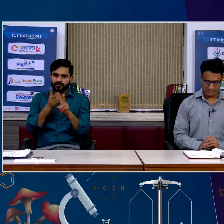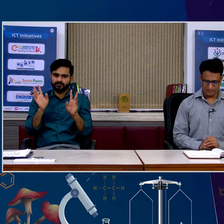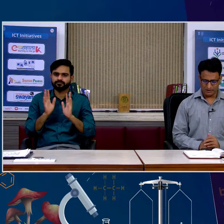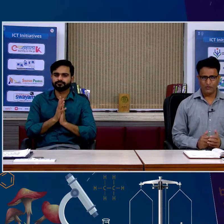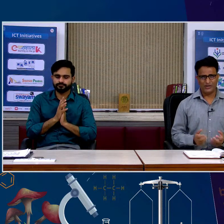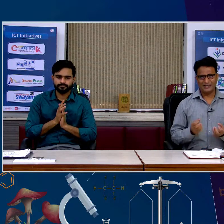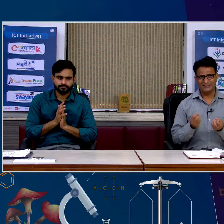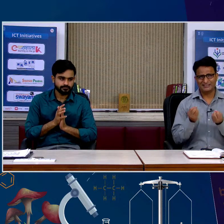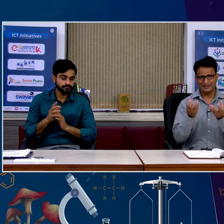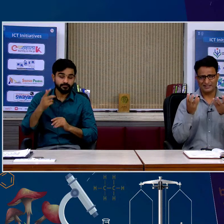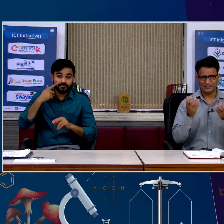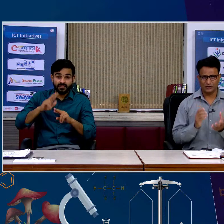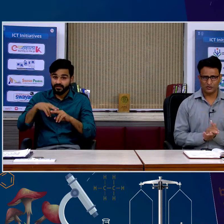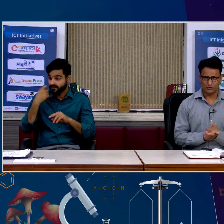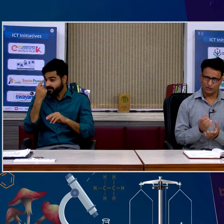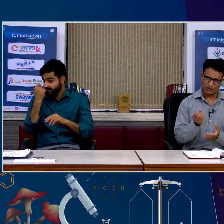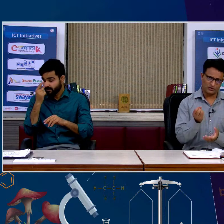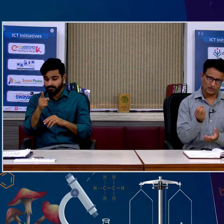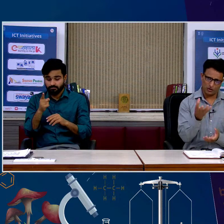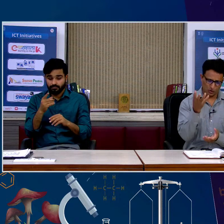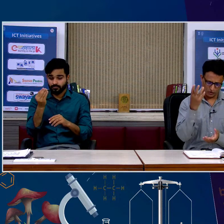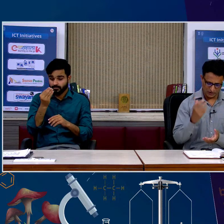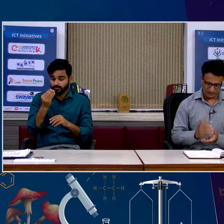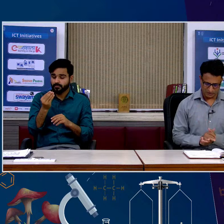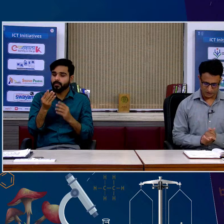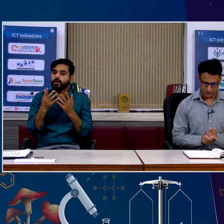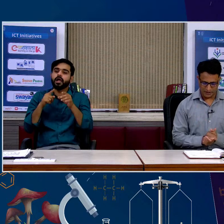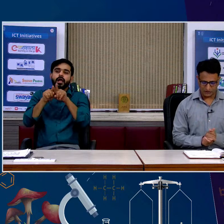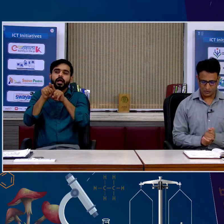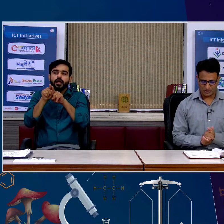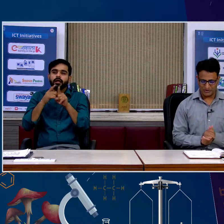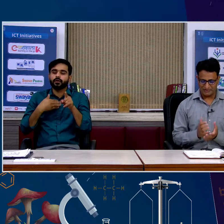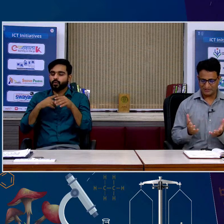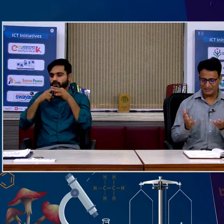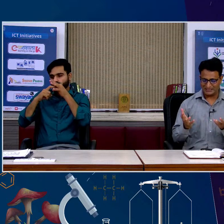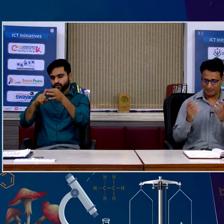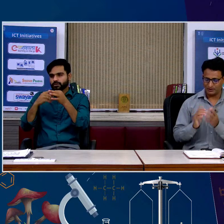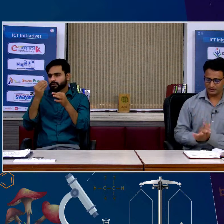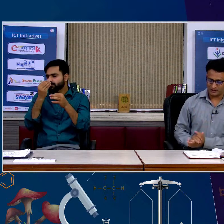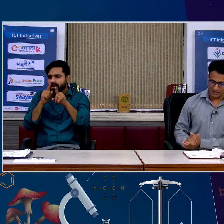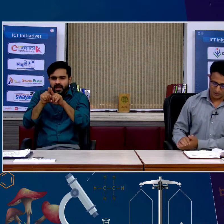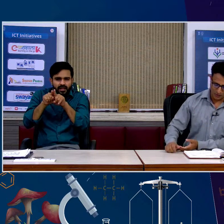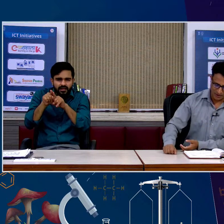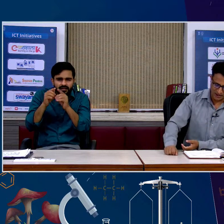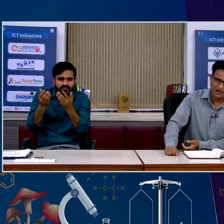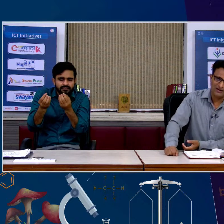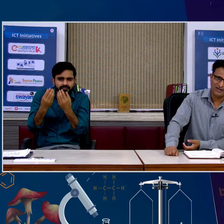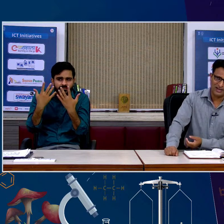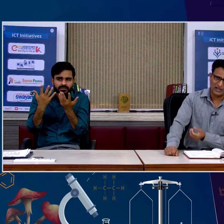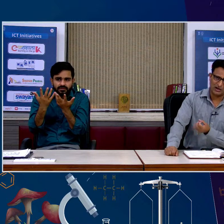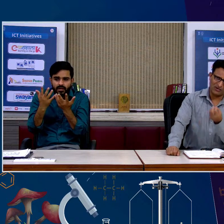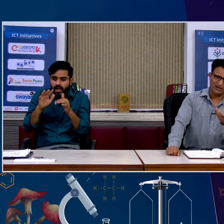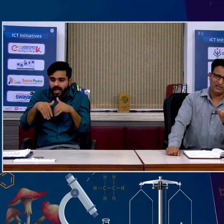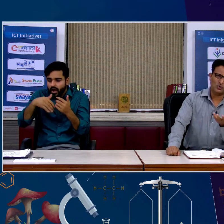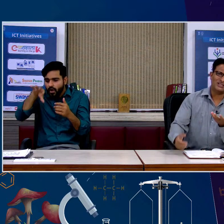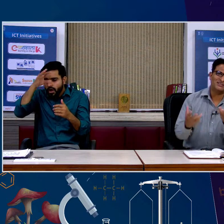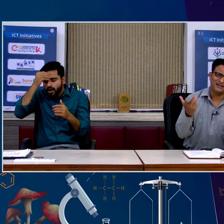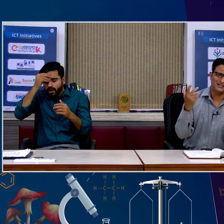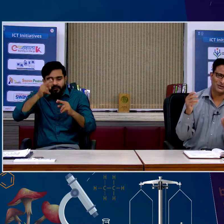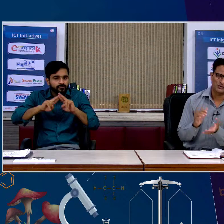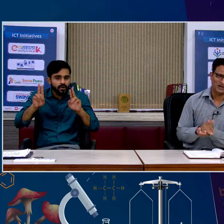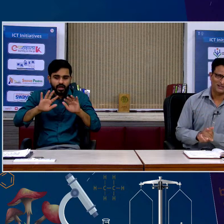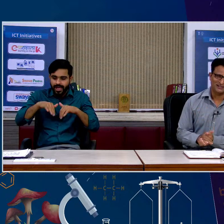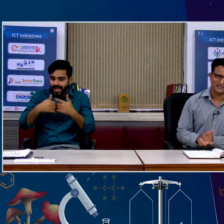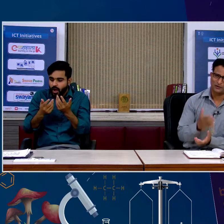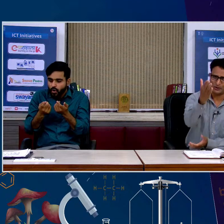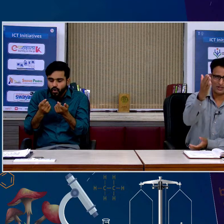But if we can understand this thing with quite a few examples, if I ask you, can you give some examples then how to make learning concrete? इसको किस तरीके